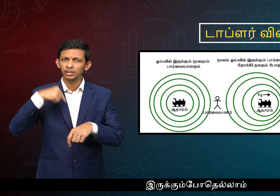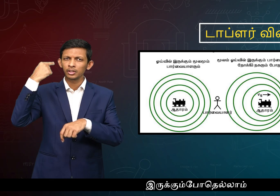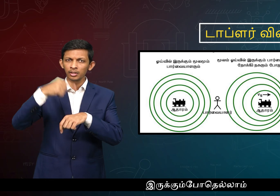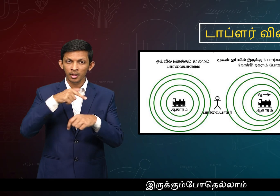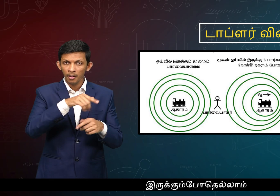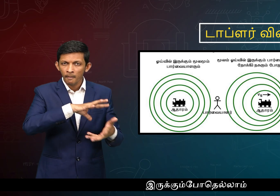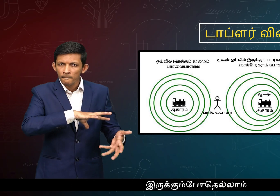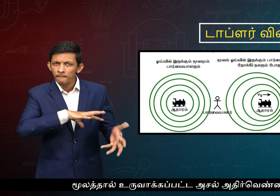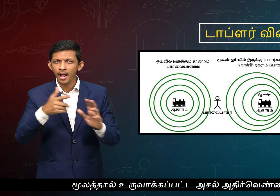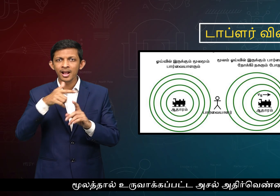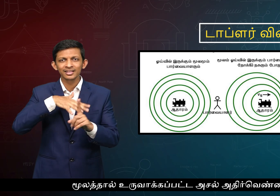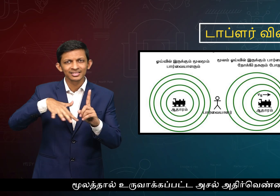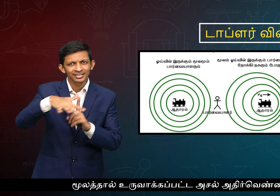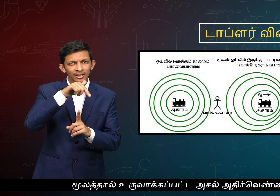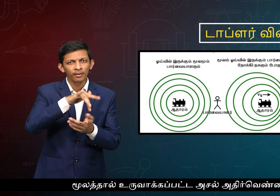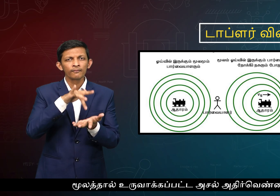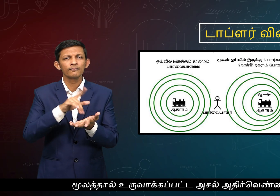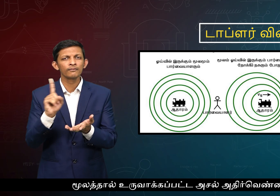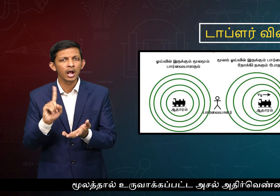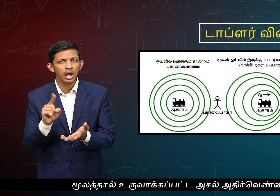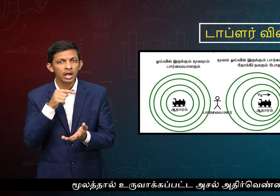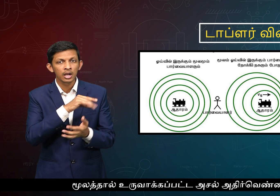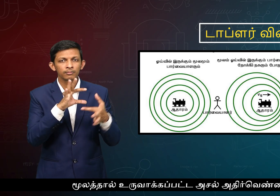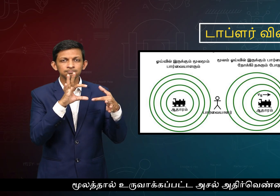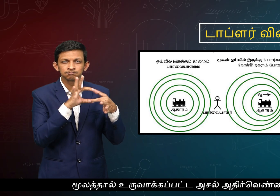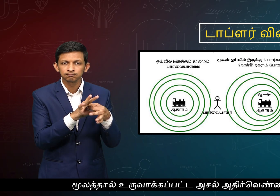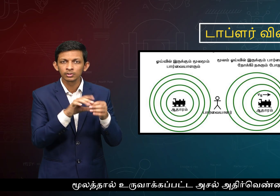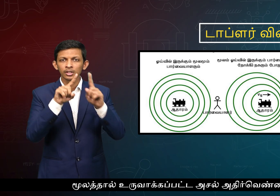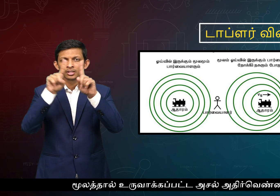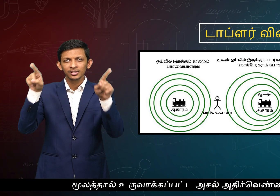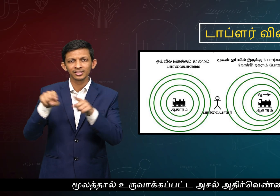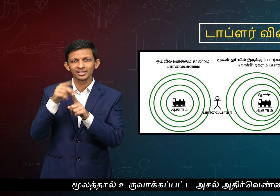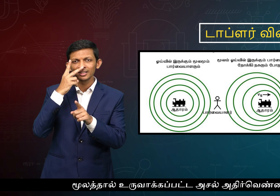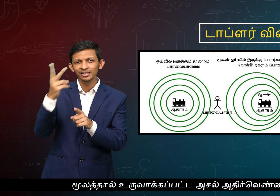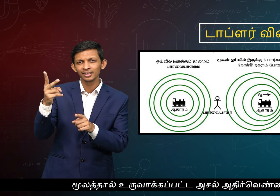இருக்கும் போதெல்லாம் மூலத்தால் உருவாக்கப்பட்ட அசல் அதிர்வெண்ணிலிருந்து